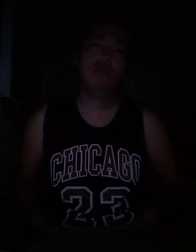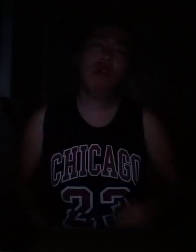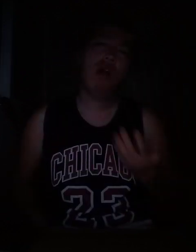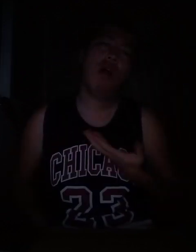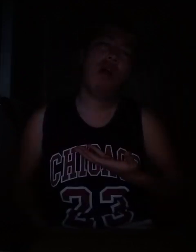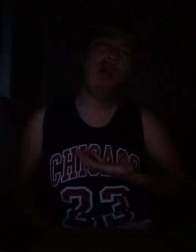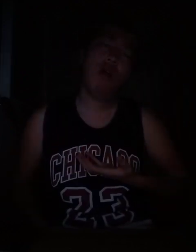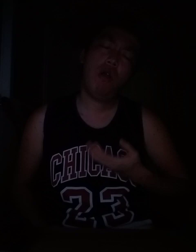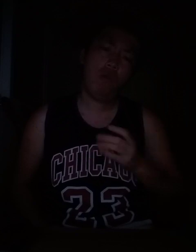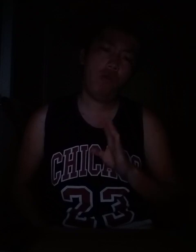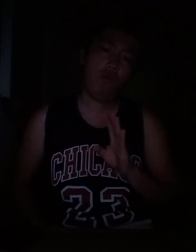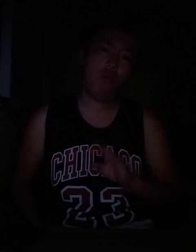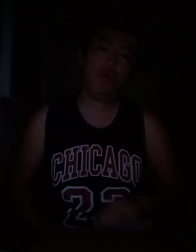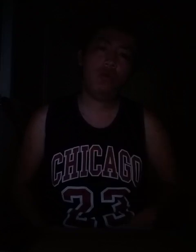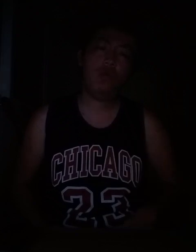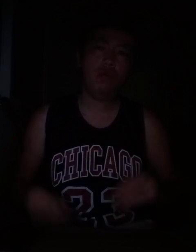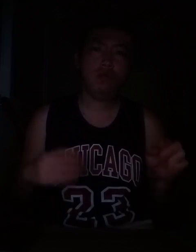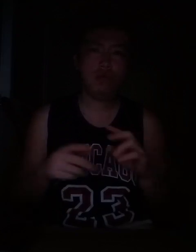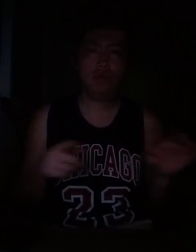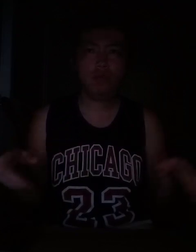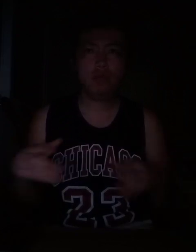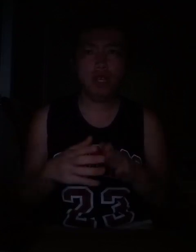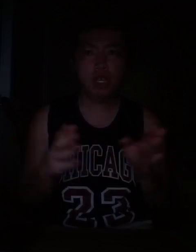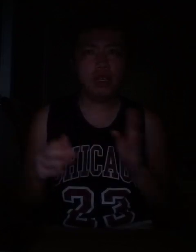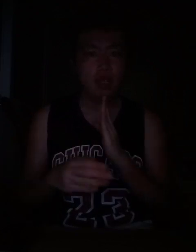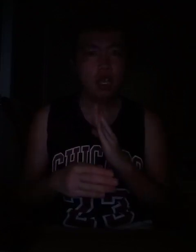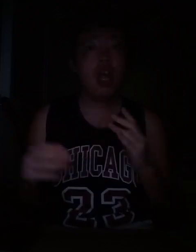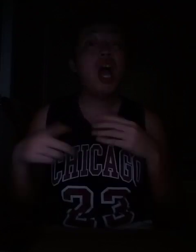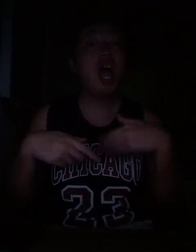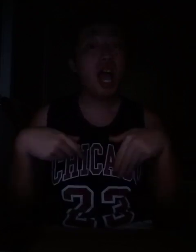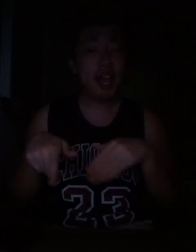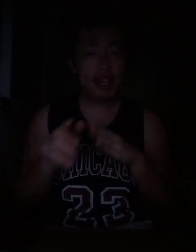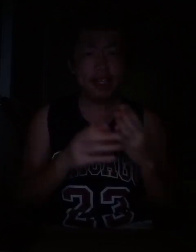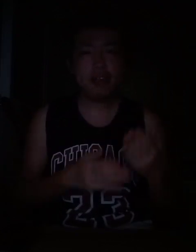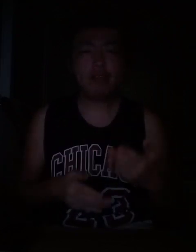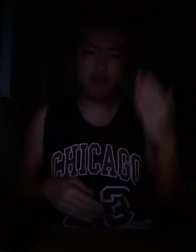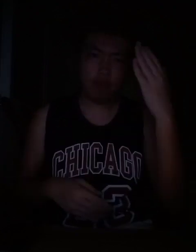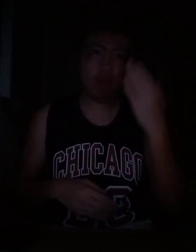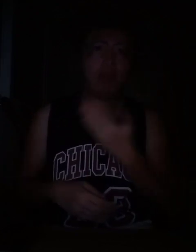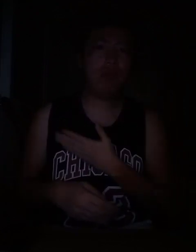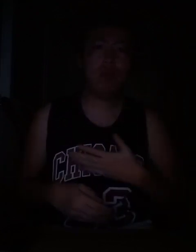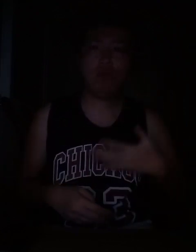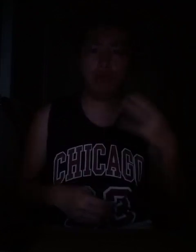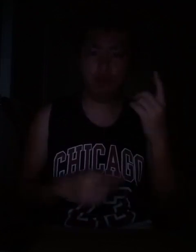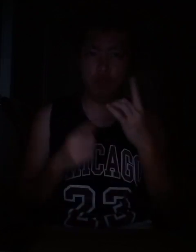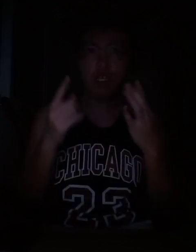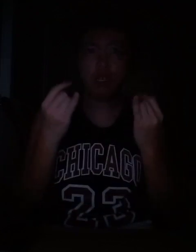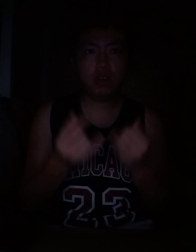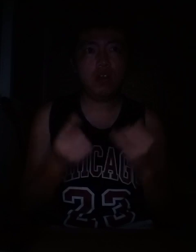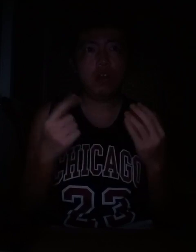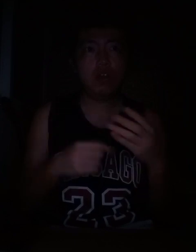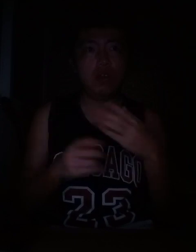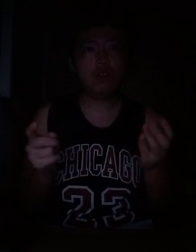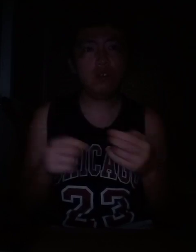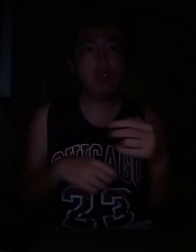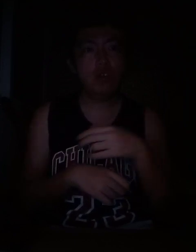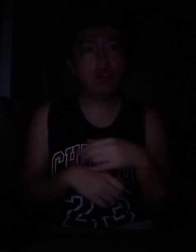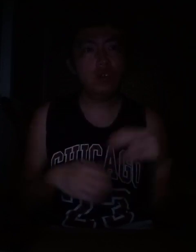마음도 없겠습니까? 하지만 지금은 그런 아쉬움보다 안전이 먼저인 것 같습니다. 37,000명의 잼버리 대원이 동시에 철수하기